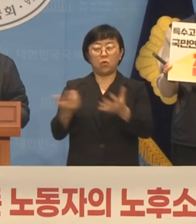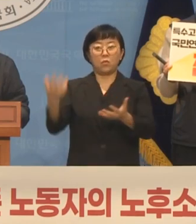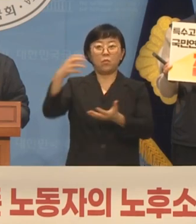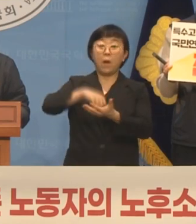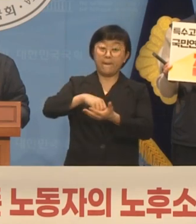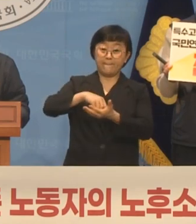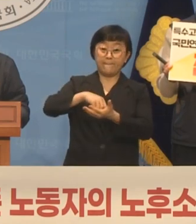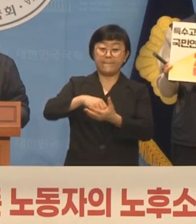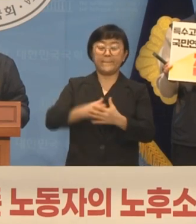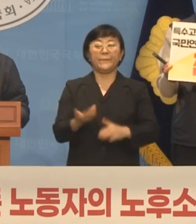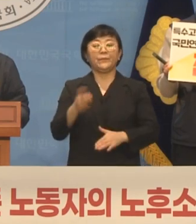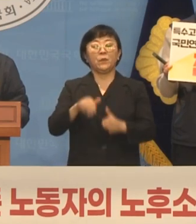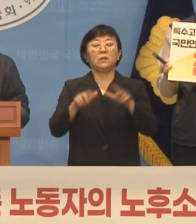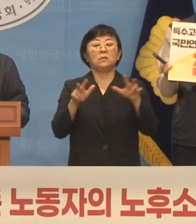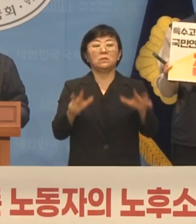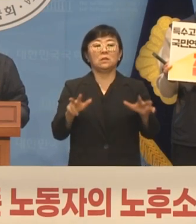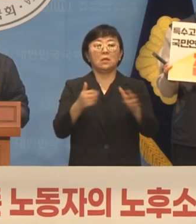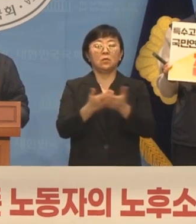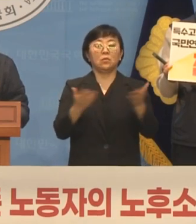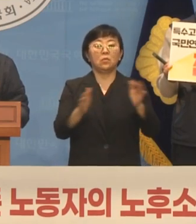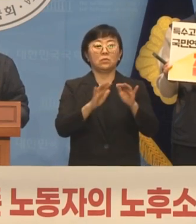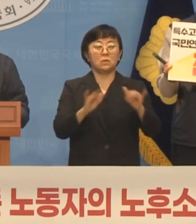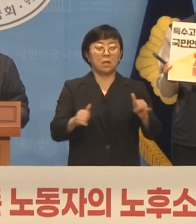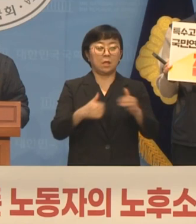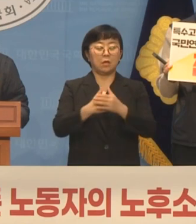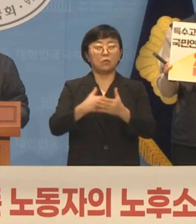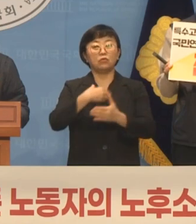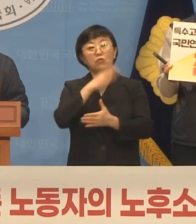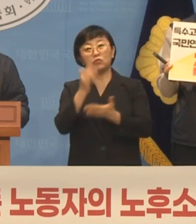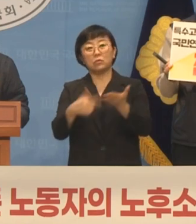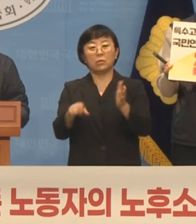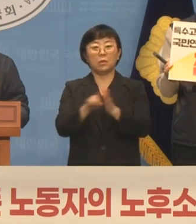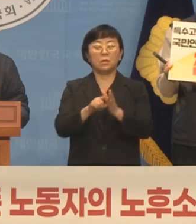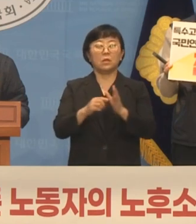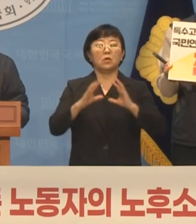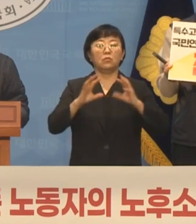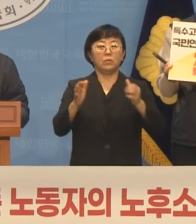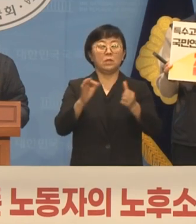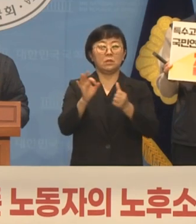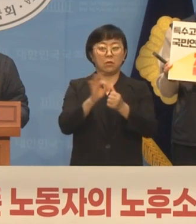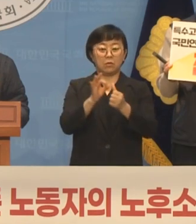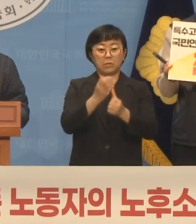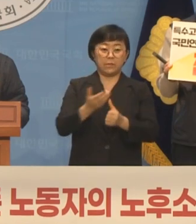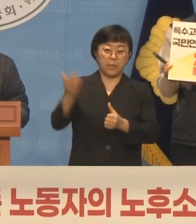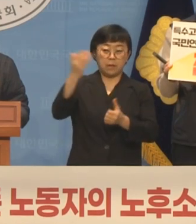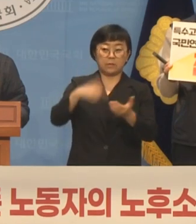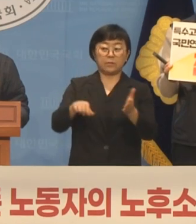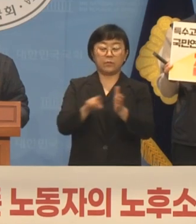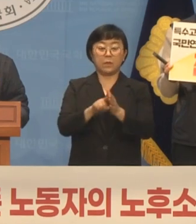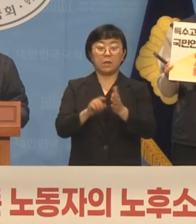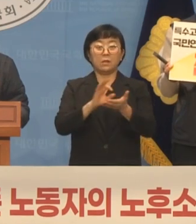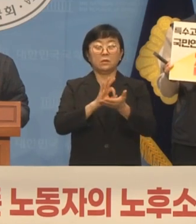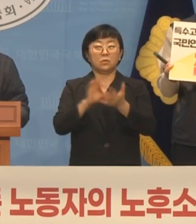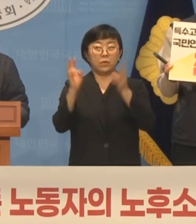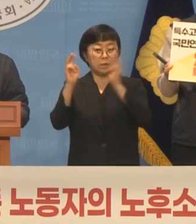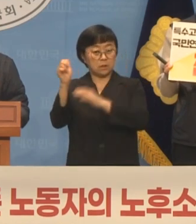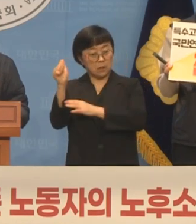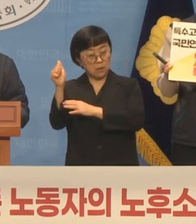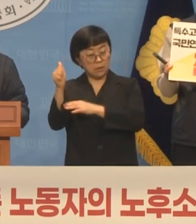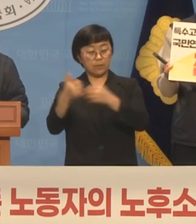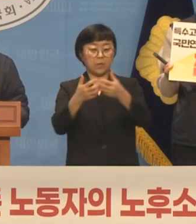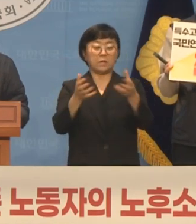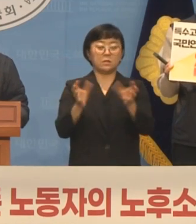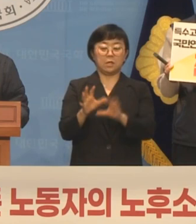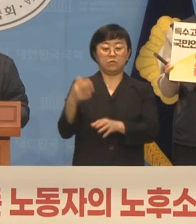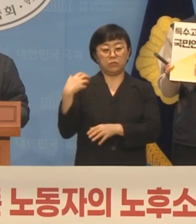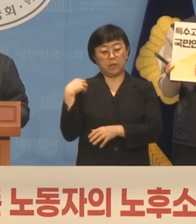포괄하였습니다. 따라서 이제 노동자의 노후 생존권을 위한 국민연금으로서의 성격을 강화하기 위해 사용자와 사용자 단체의